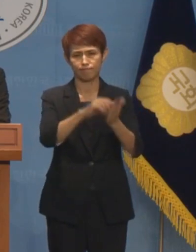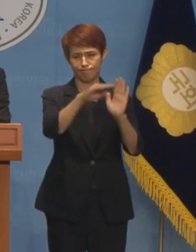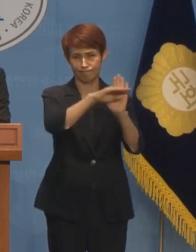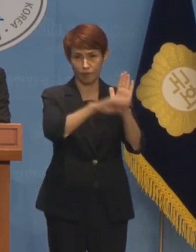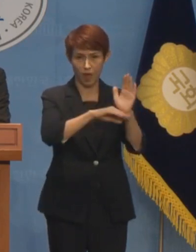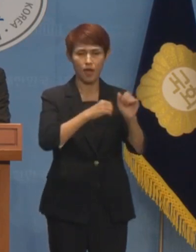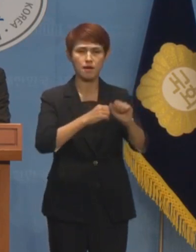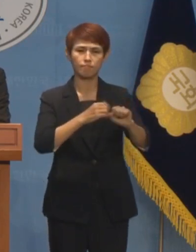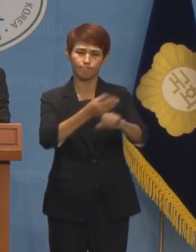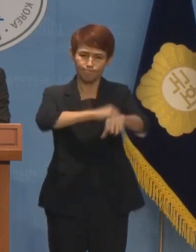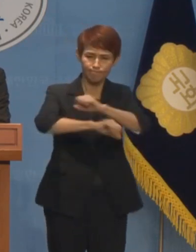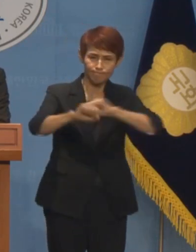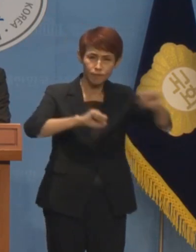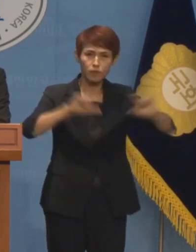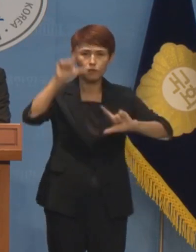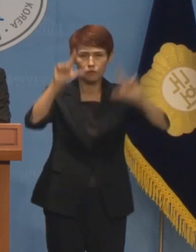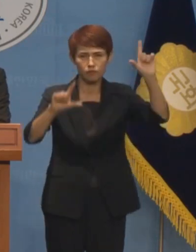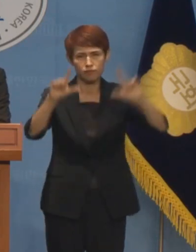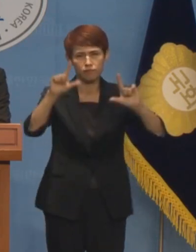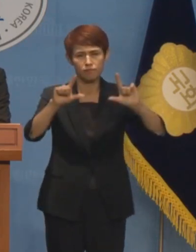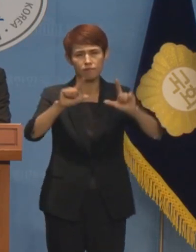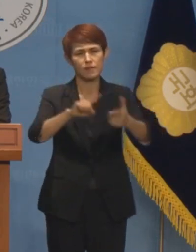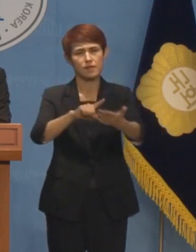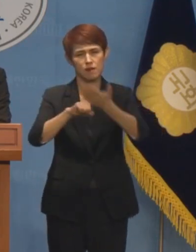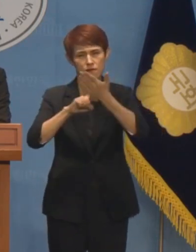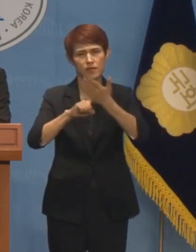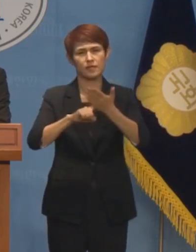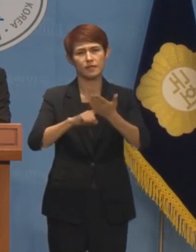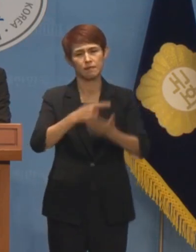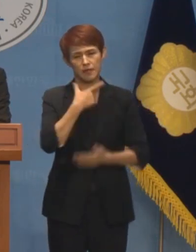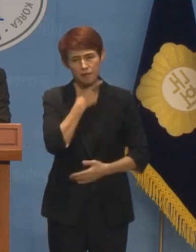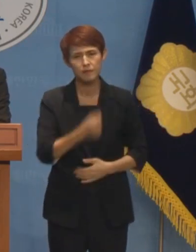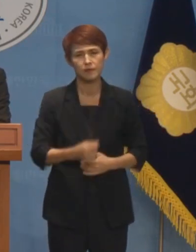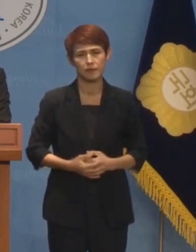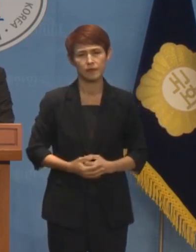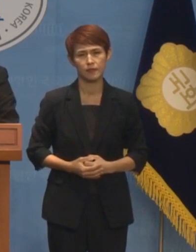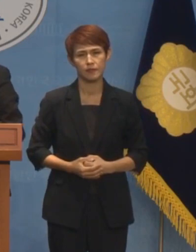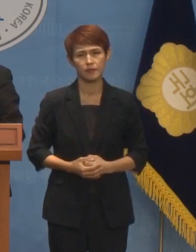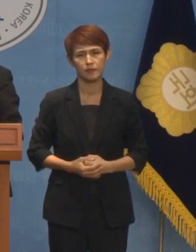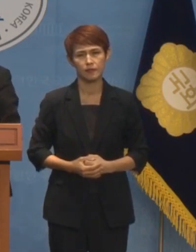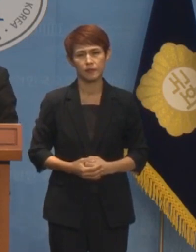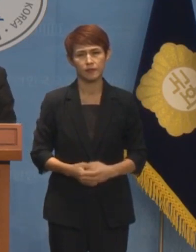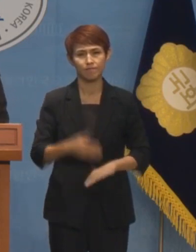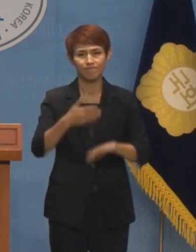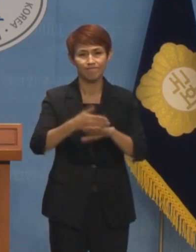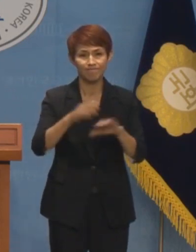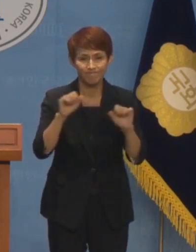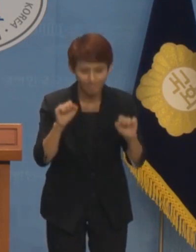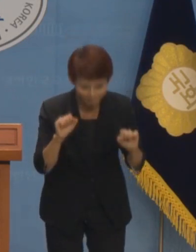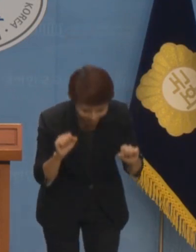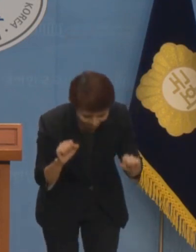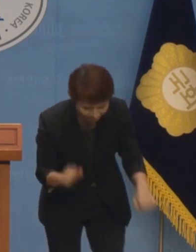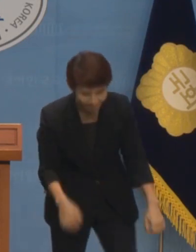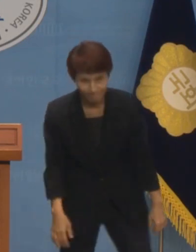적극적으로 대처하는 모습이 드러나기를 바랍니다. 감사합니다.